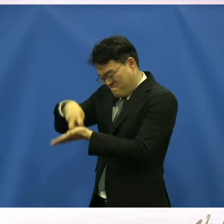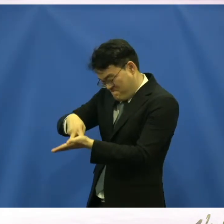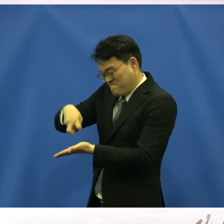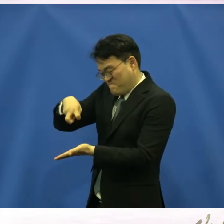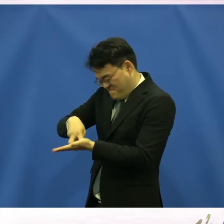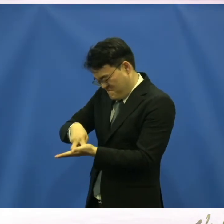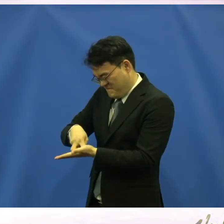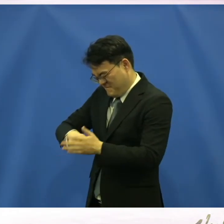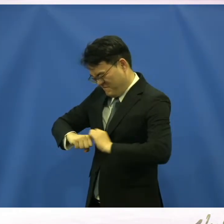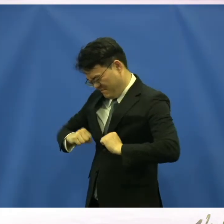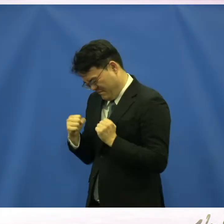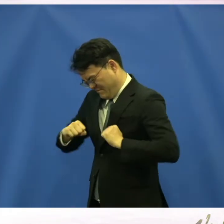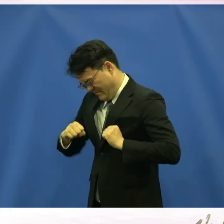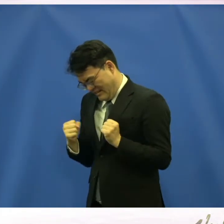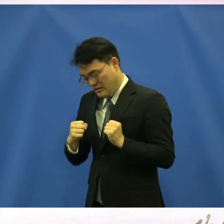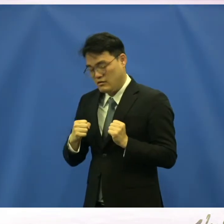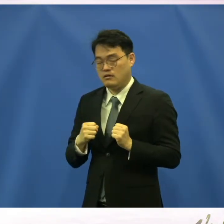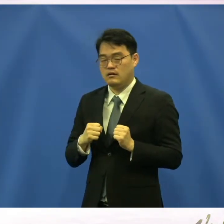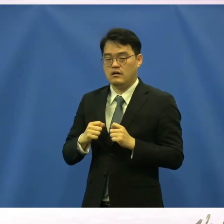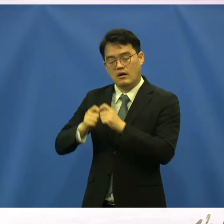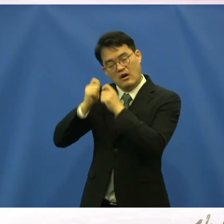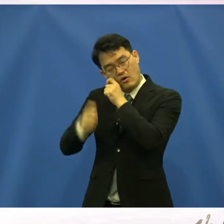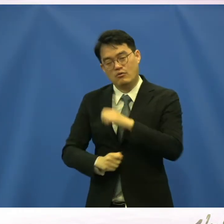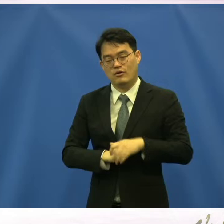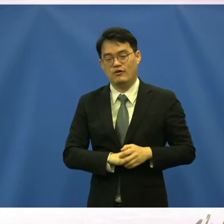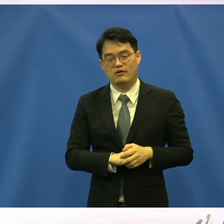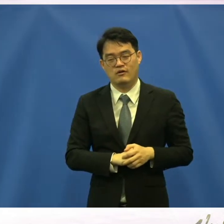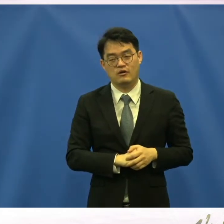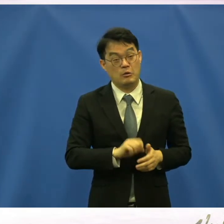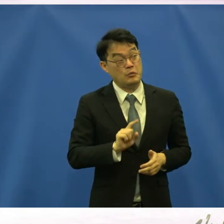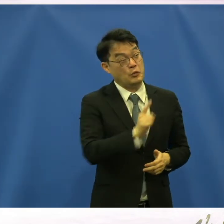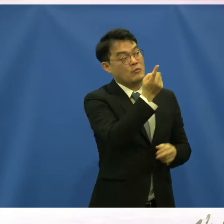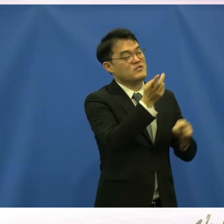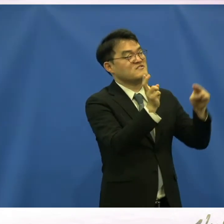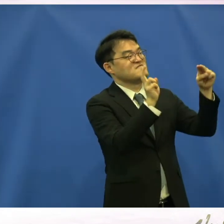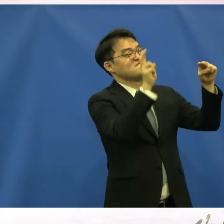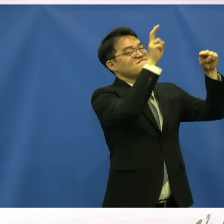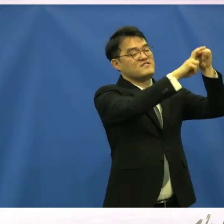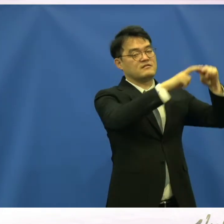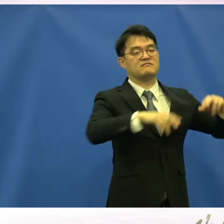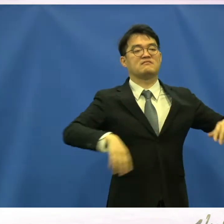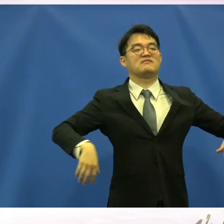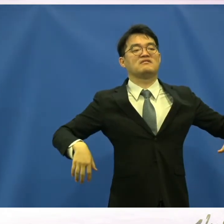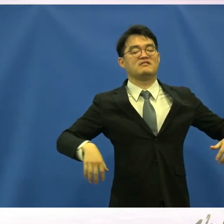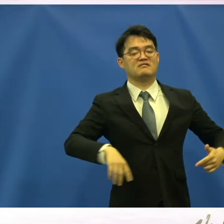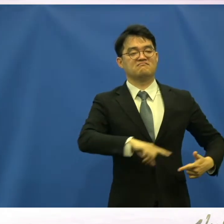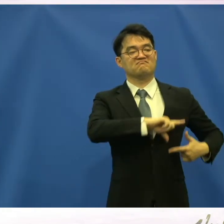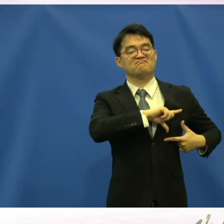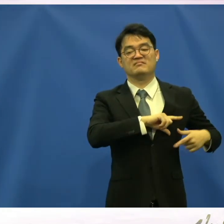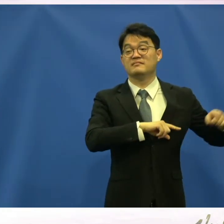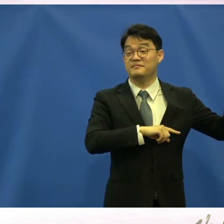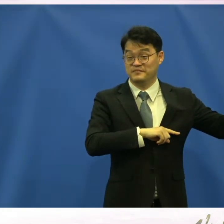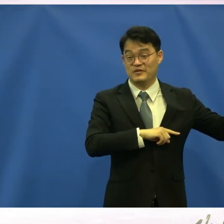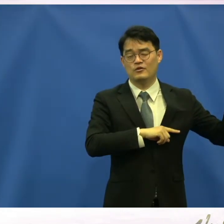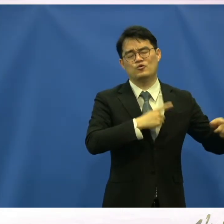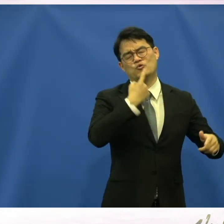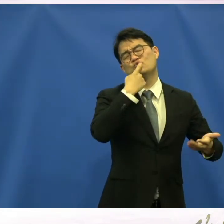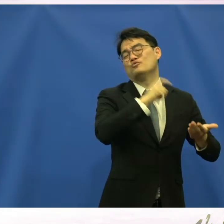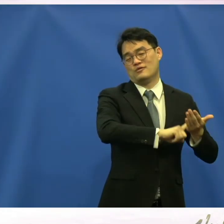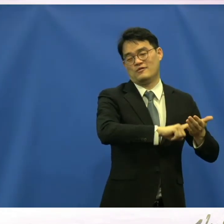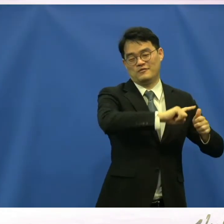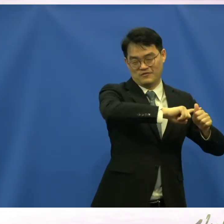상자에 앉는 거는 쉬운데 저 끝자리에 앉는 거는 어려운 거라고. 서로 그냥 중심이 되려고 하는.